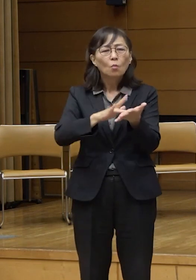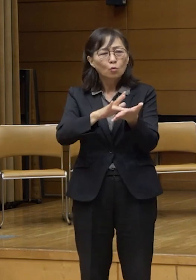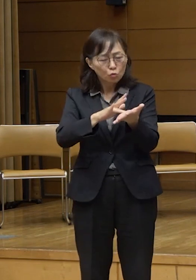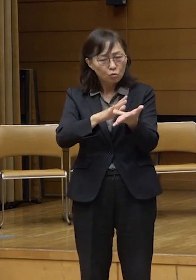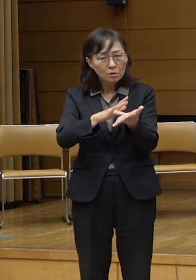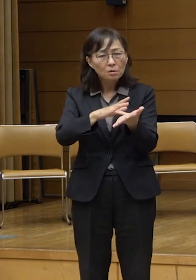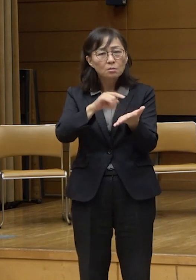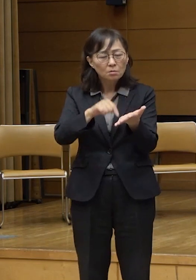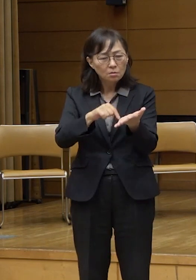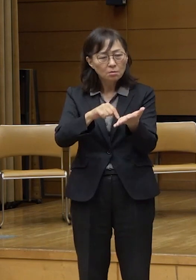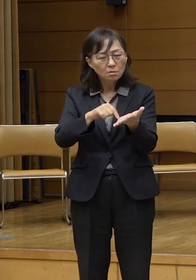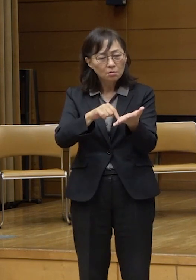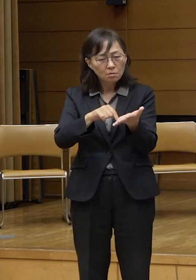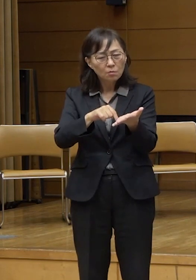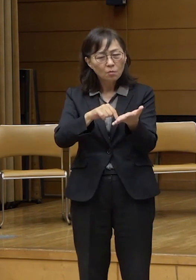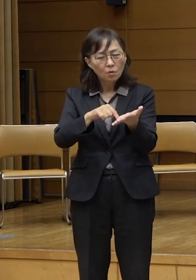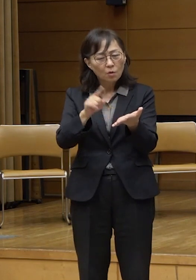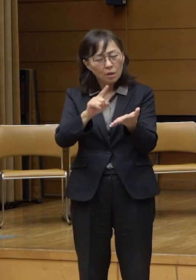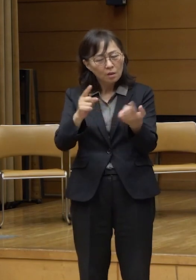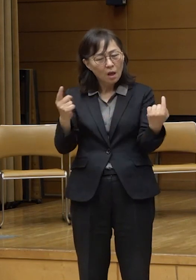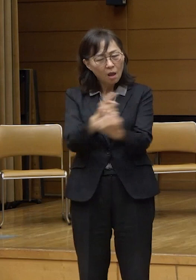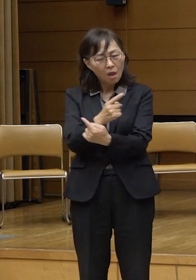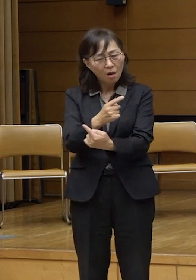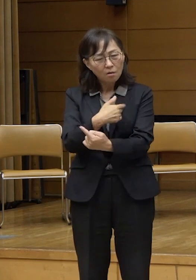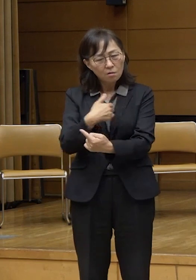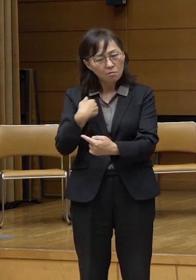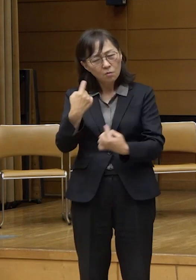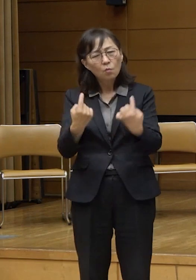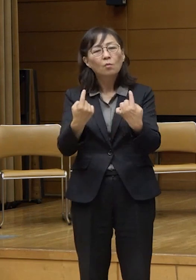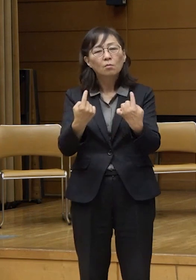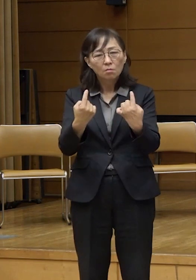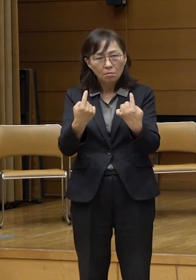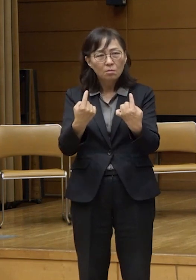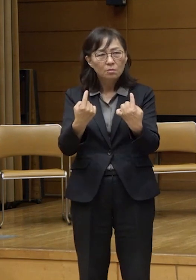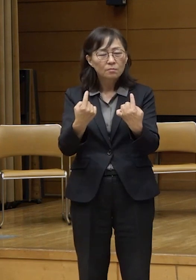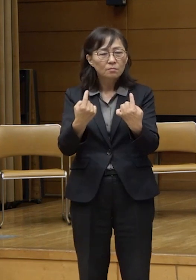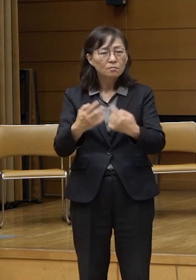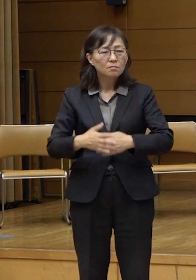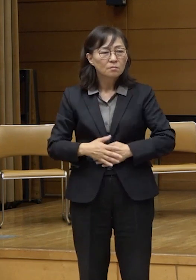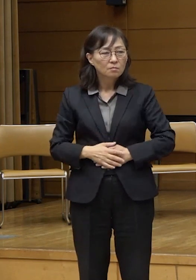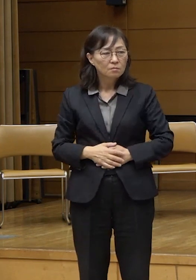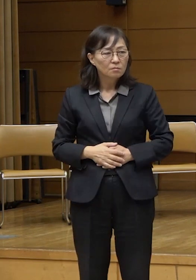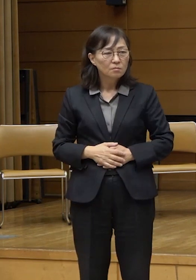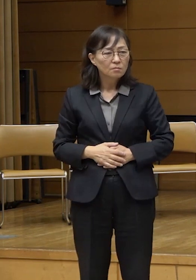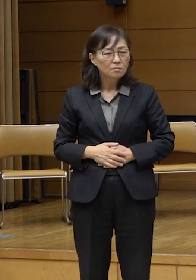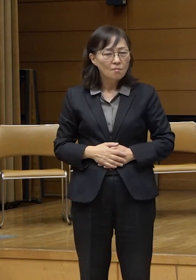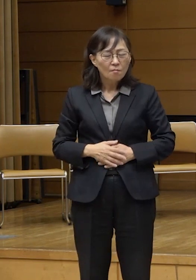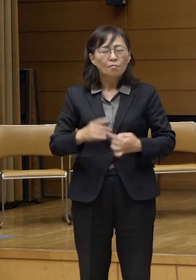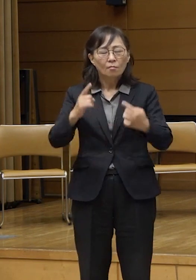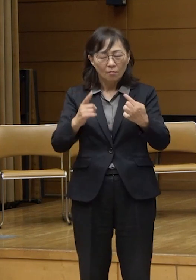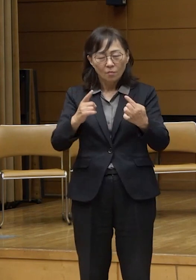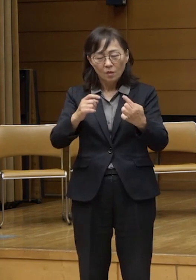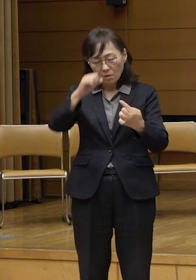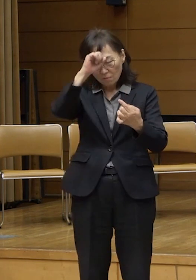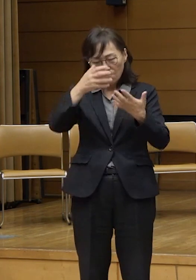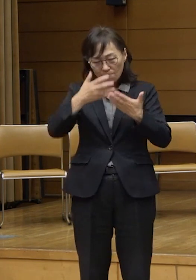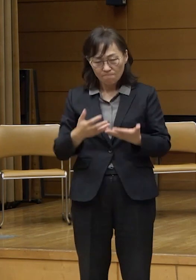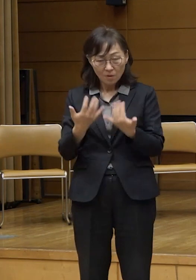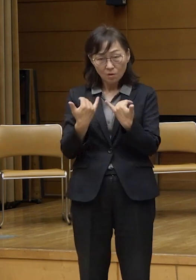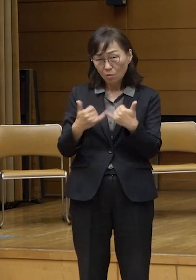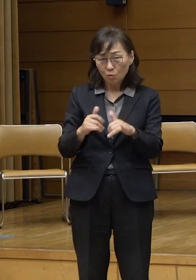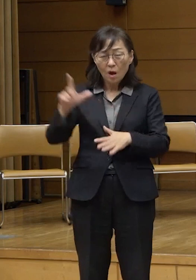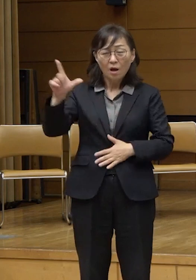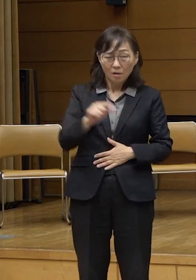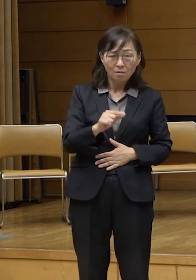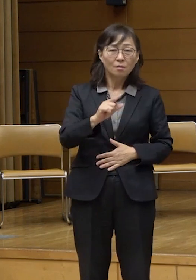何か変化するわけではありませんけれども、重症化率、それから死者数が減ったということから考えて、